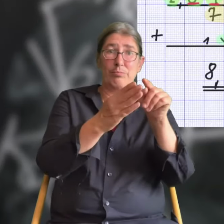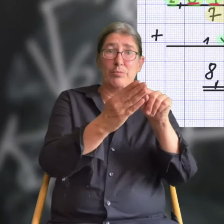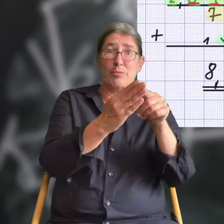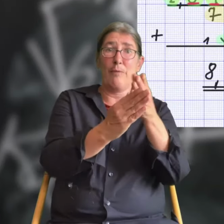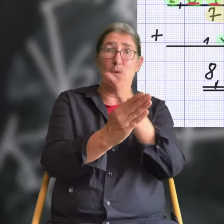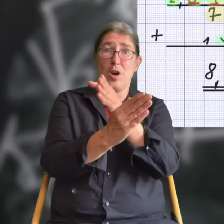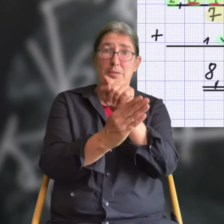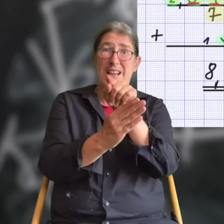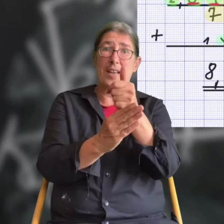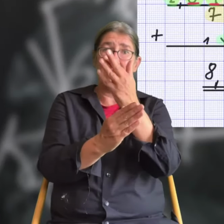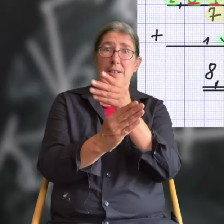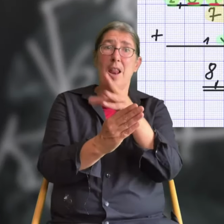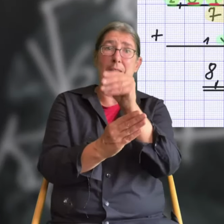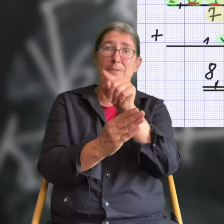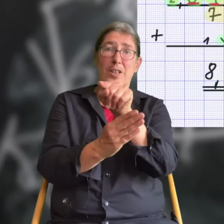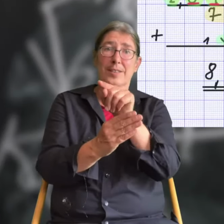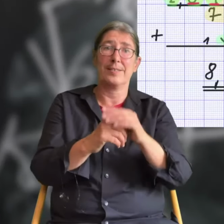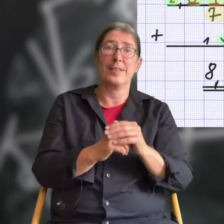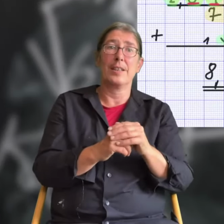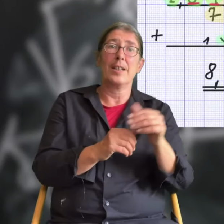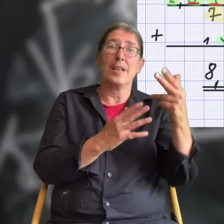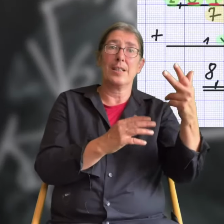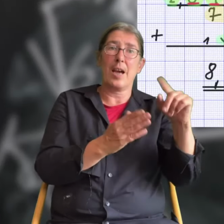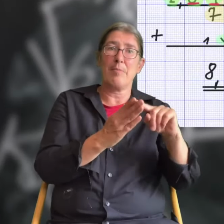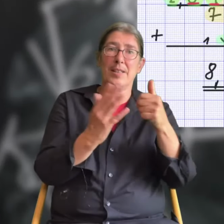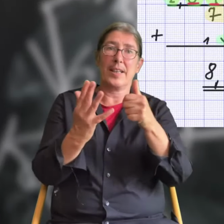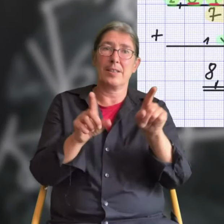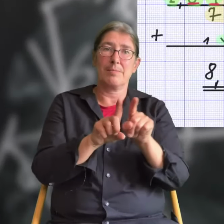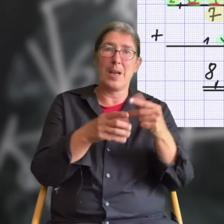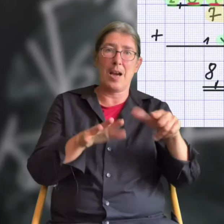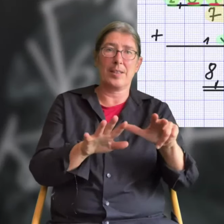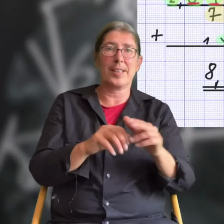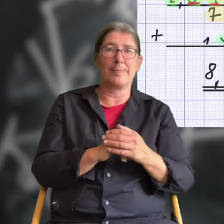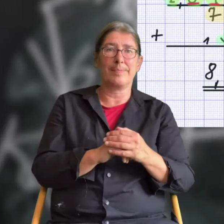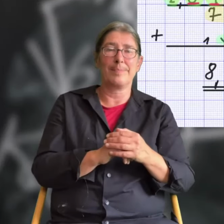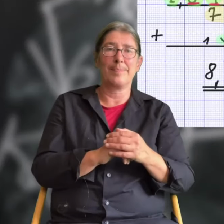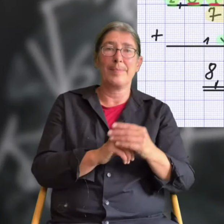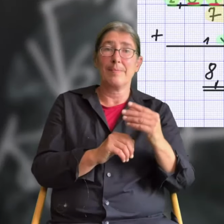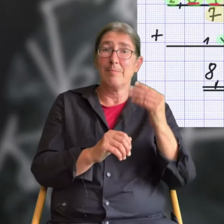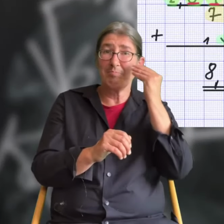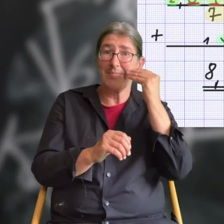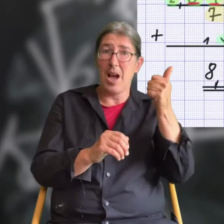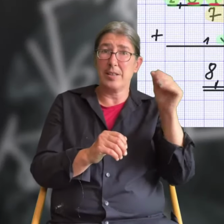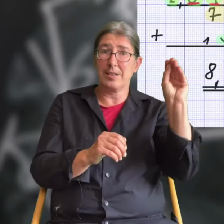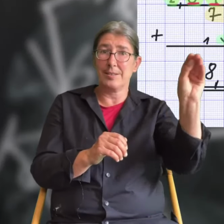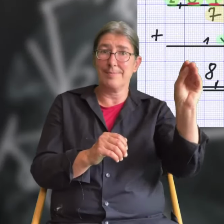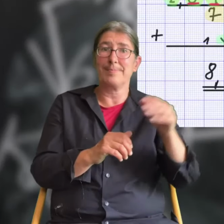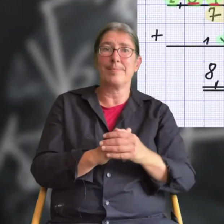vorm Multiplikationszeichen an. 3 mal 6 ist 18. Ich merke mir wieder die